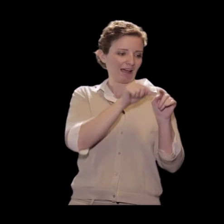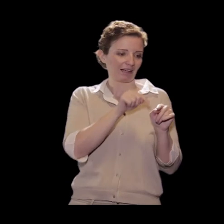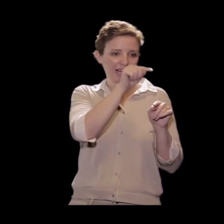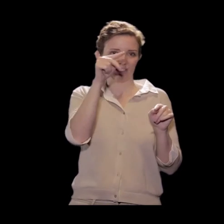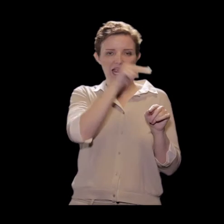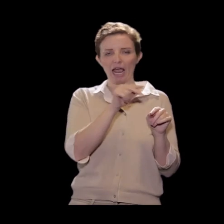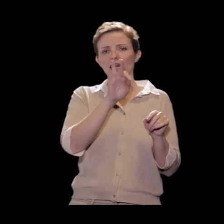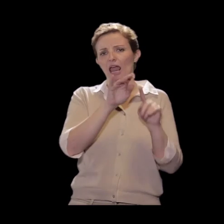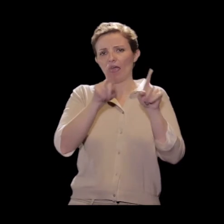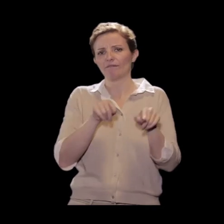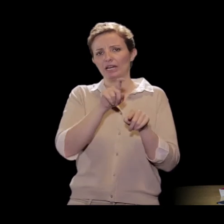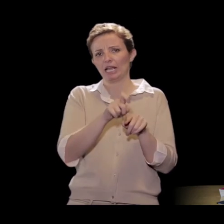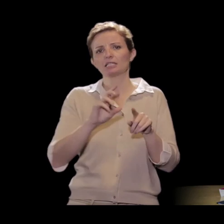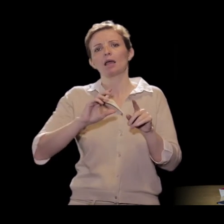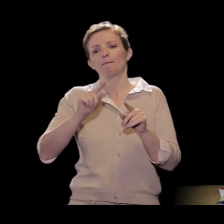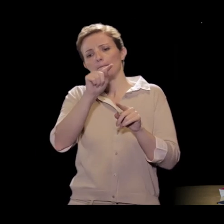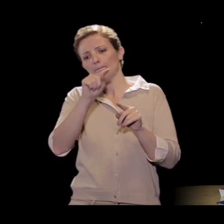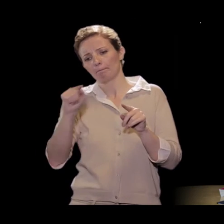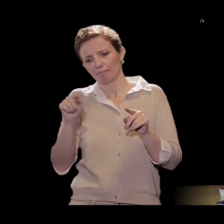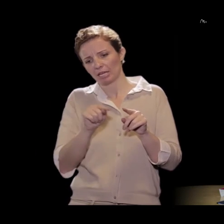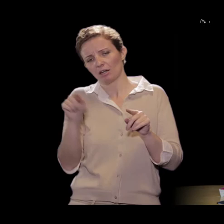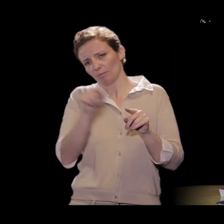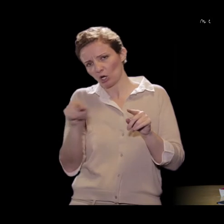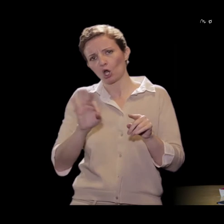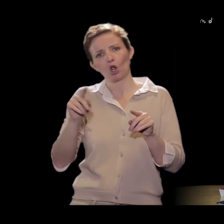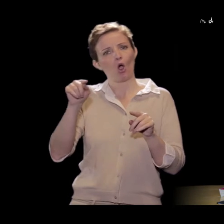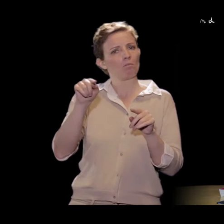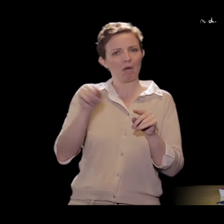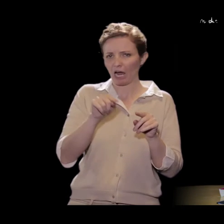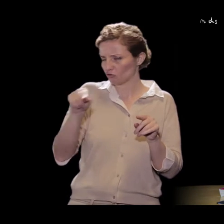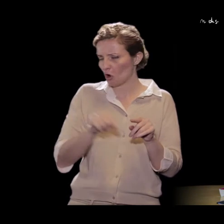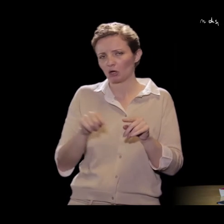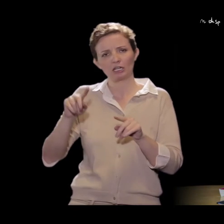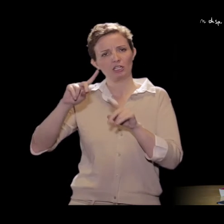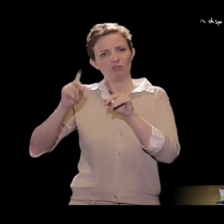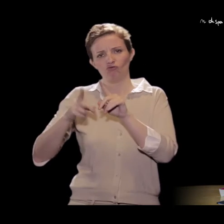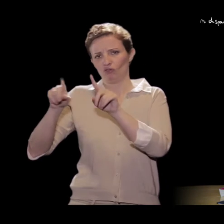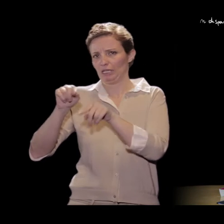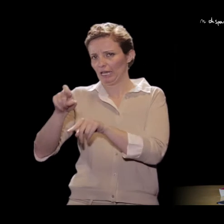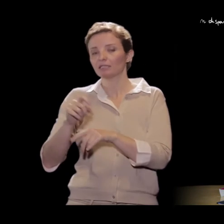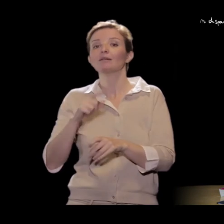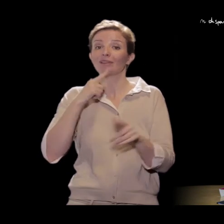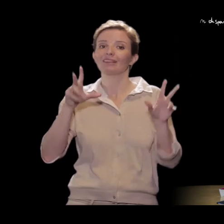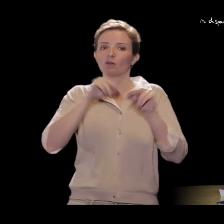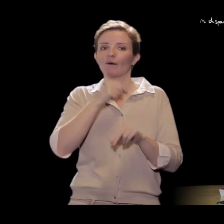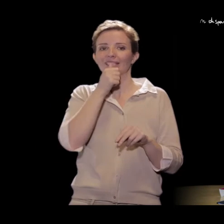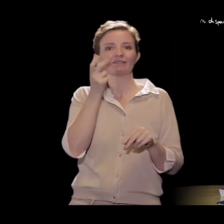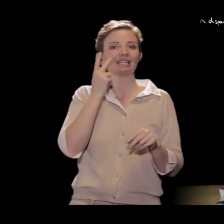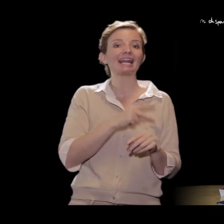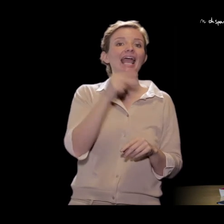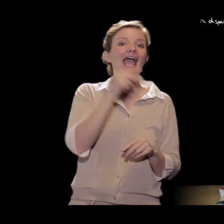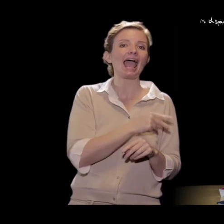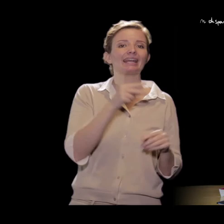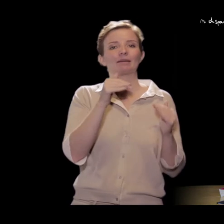FX min o maggiore di GX anche in questo caso differenziamo n quindi n